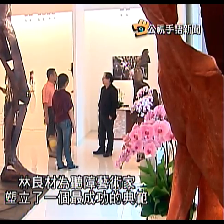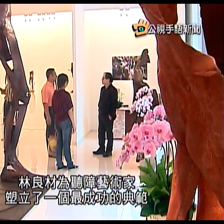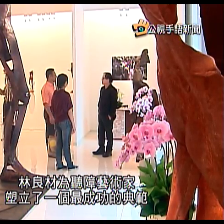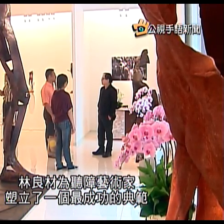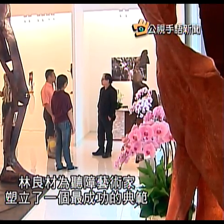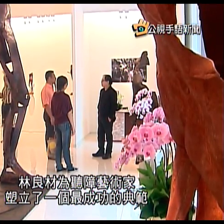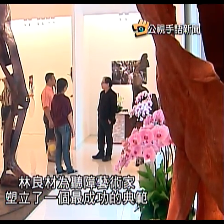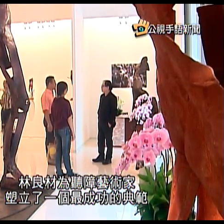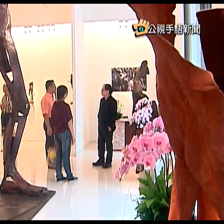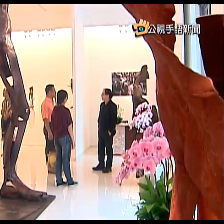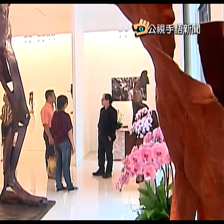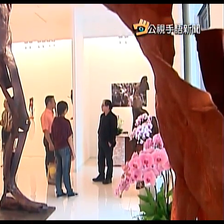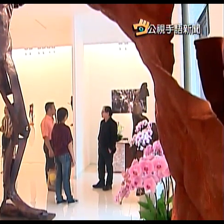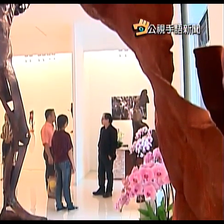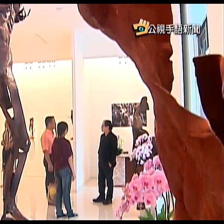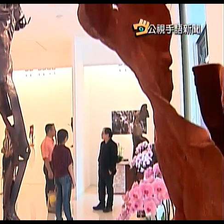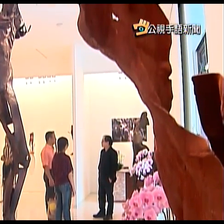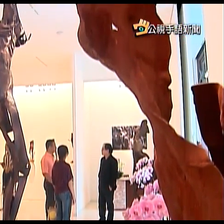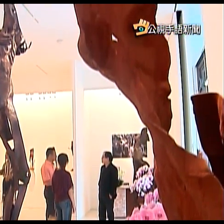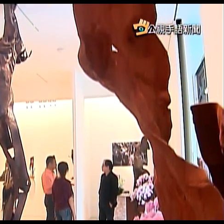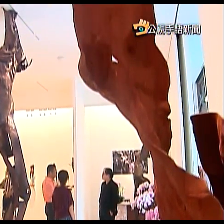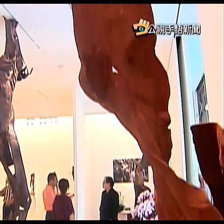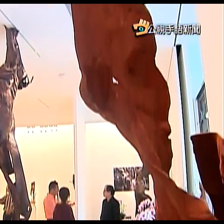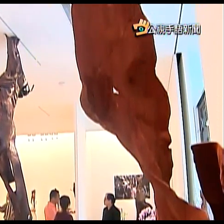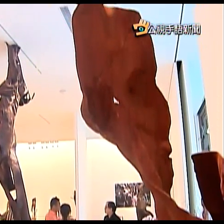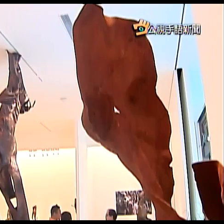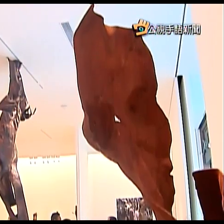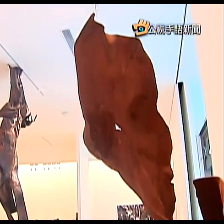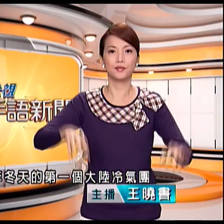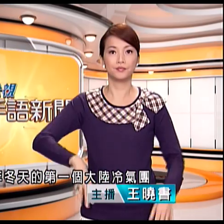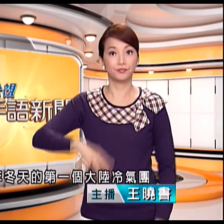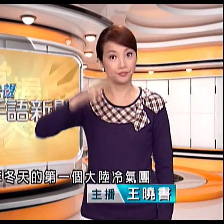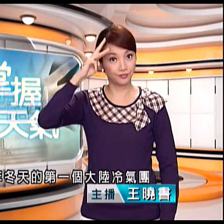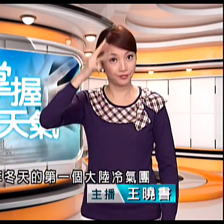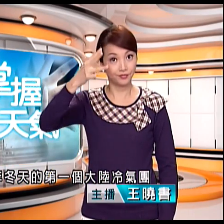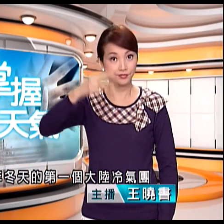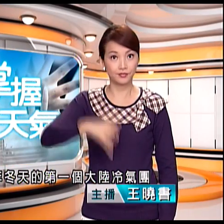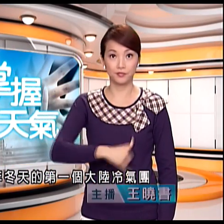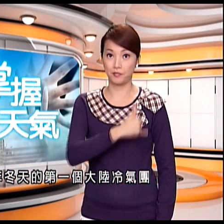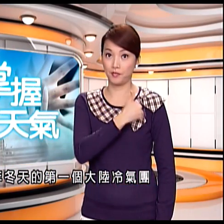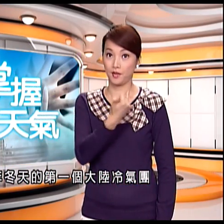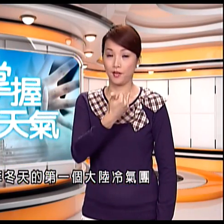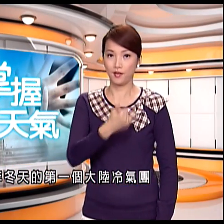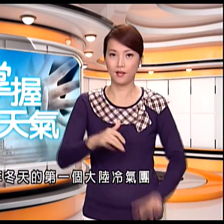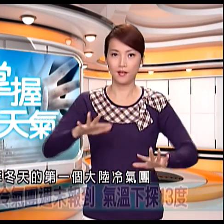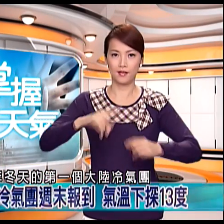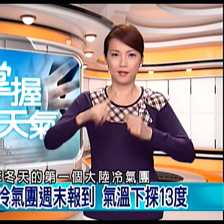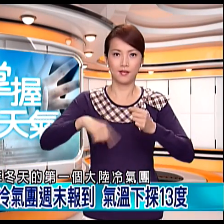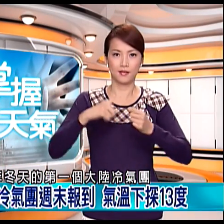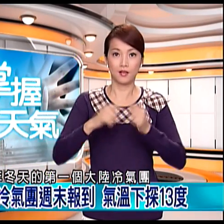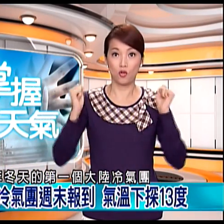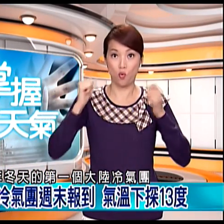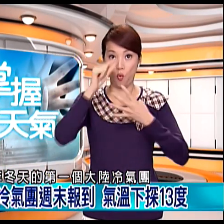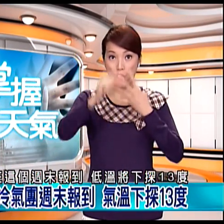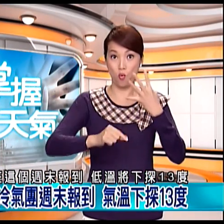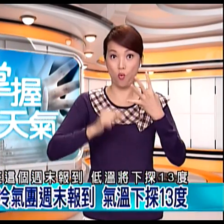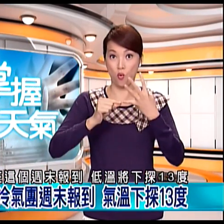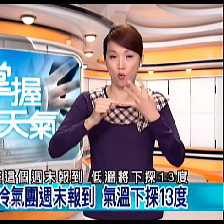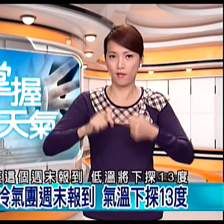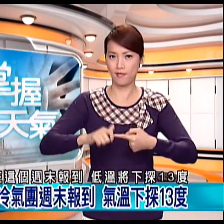范。记者牛轩文、王新中台北报道。 今年冬天的第一个大陆冷气团将会在这一个周末